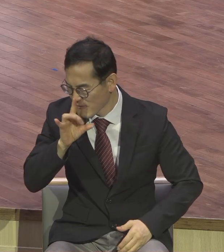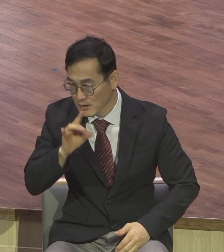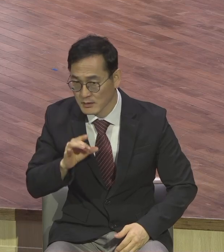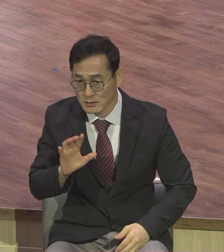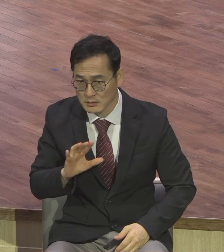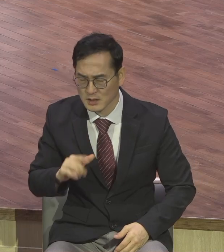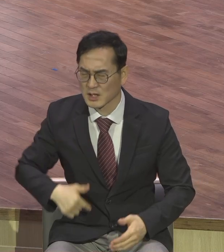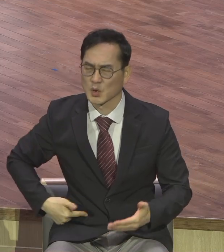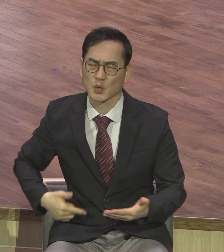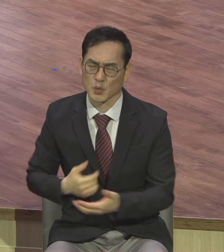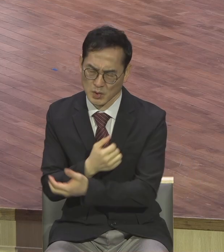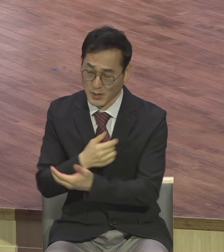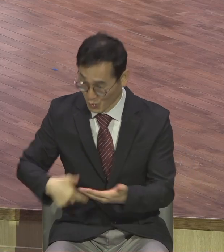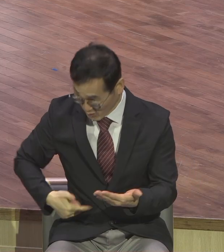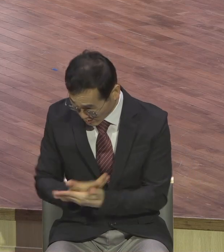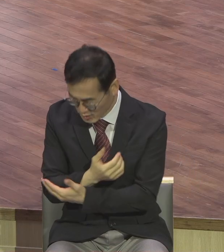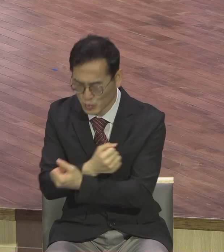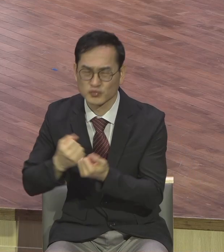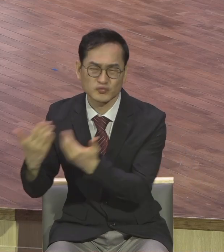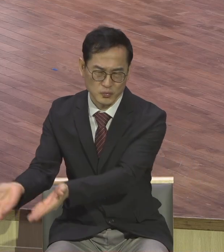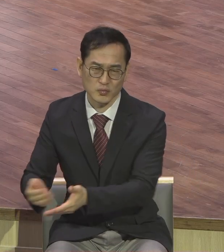그런데 대제사장 앞에 갔단 말이에요.